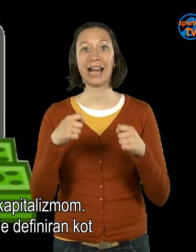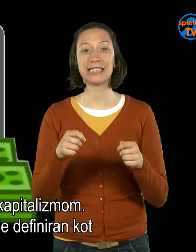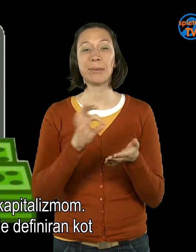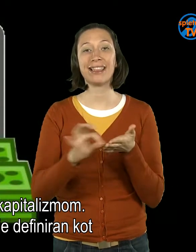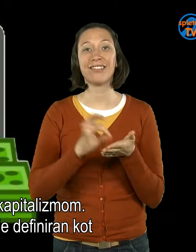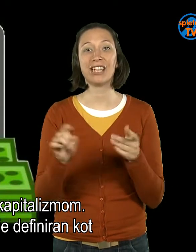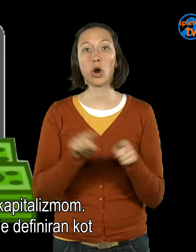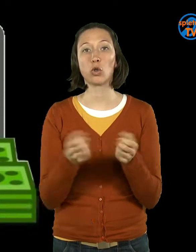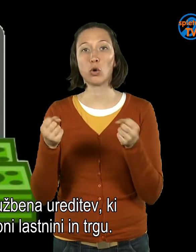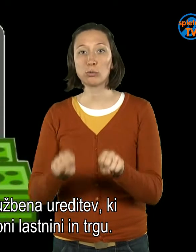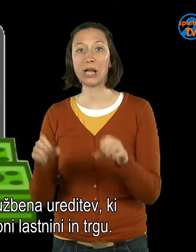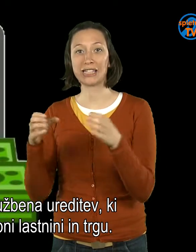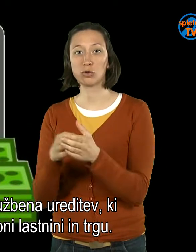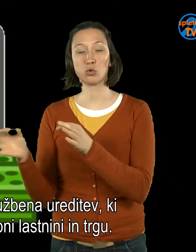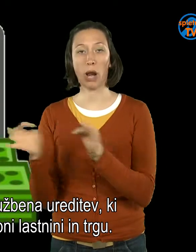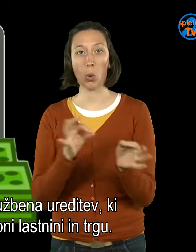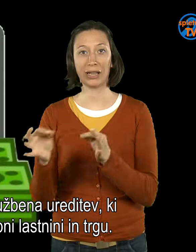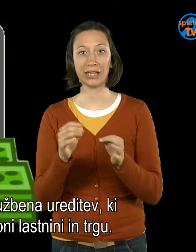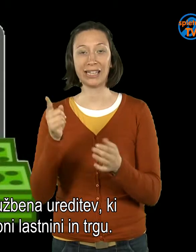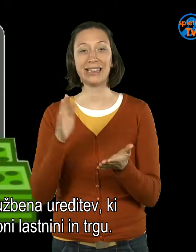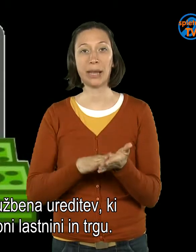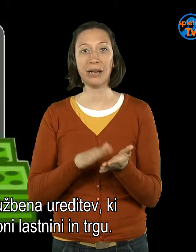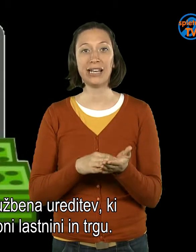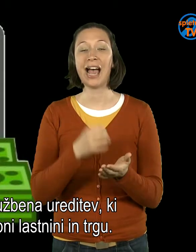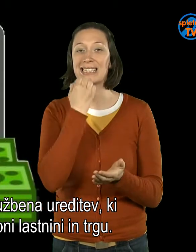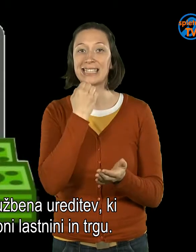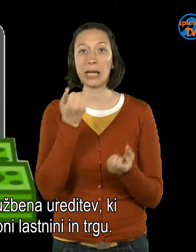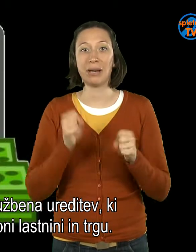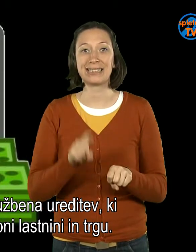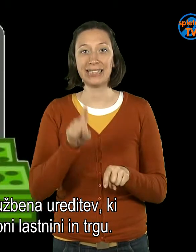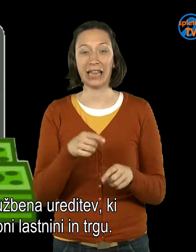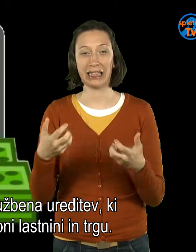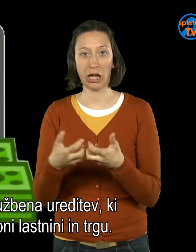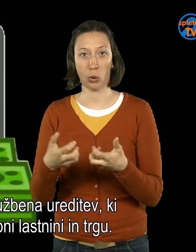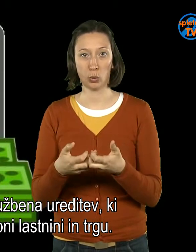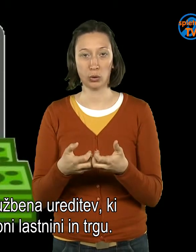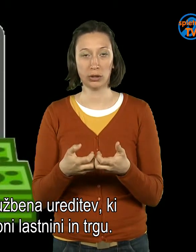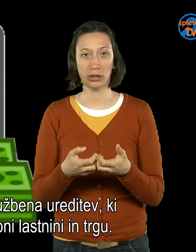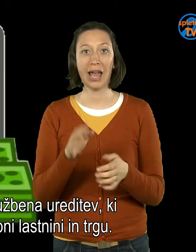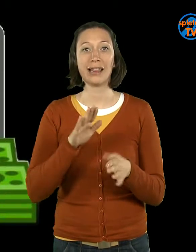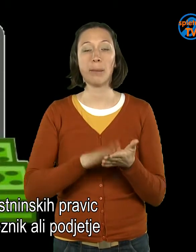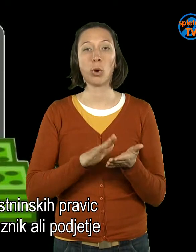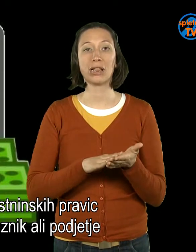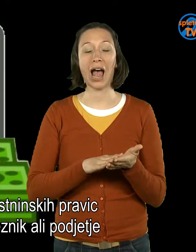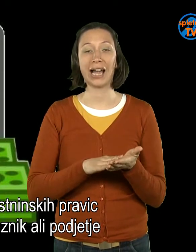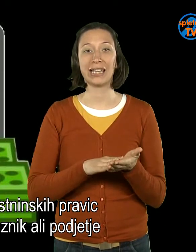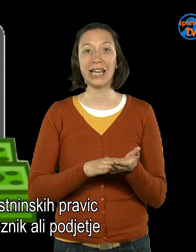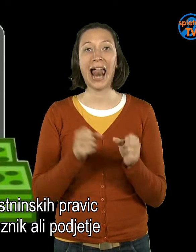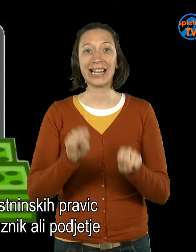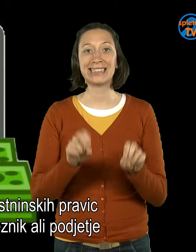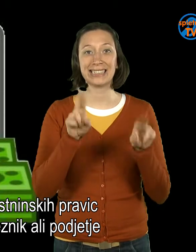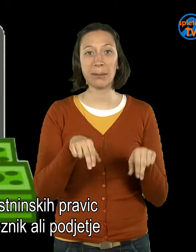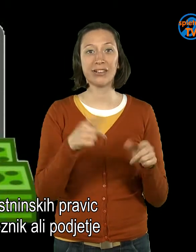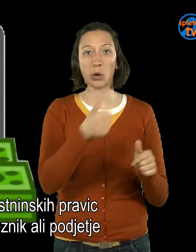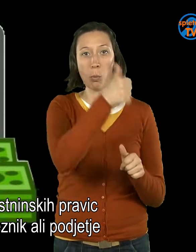Kapitalizem je definiran kot gospodarsko-družbena ureditev, ki temelji na zasebni lastnini in trgu. Na podlagi lastninskih